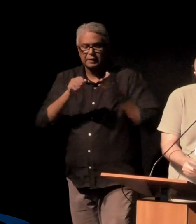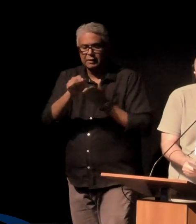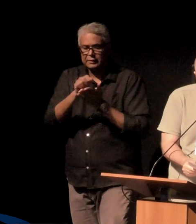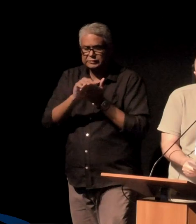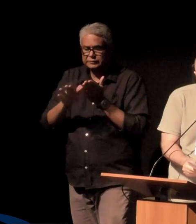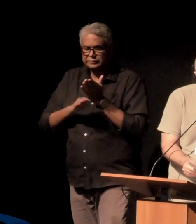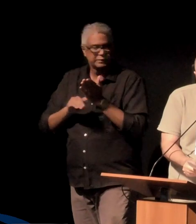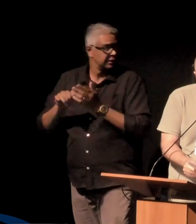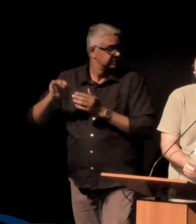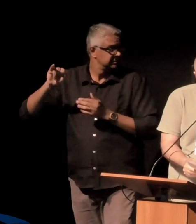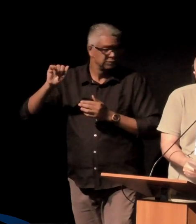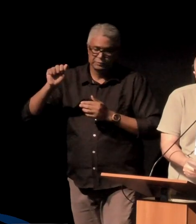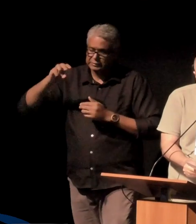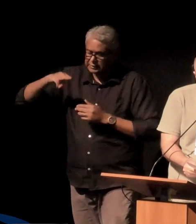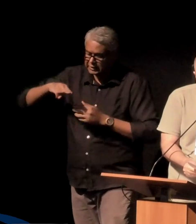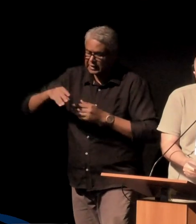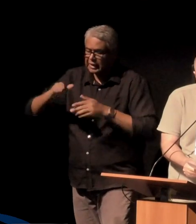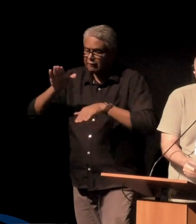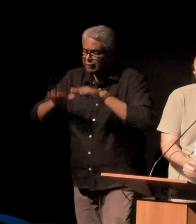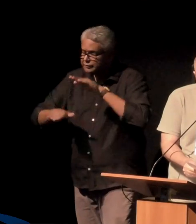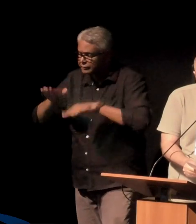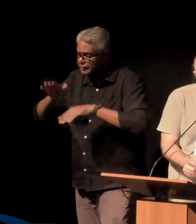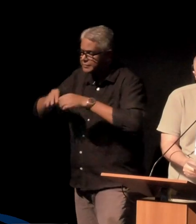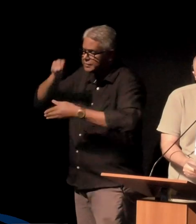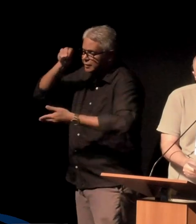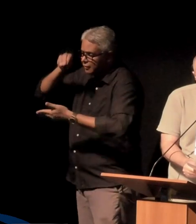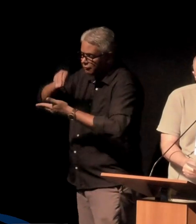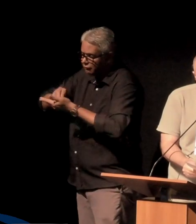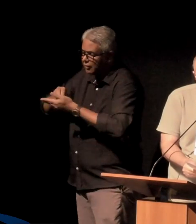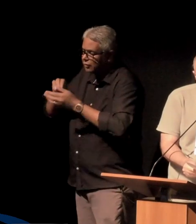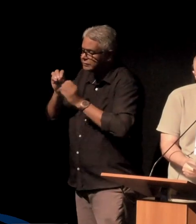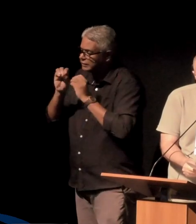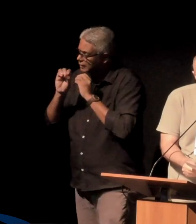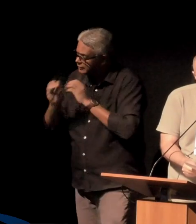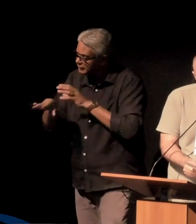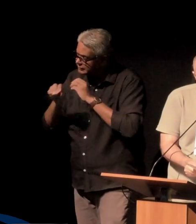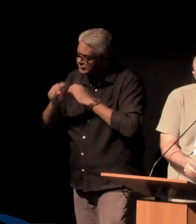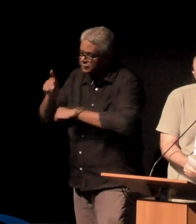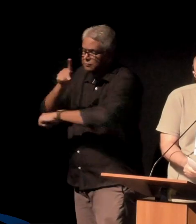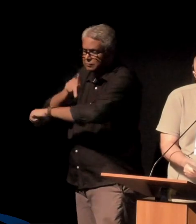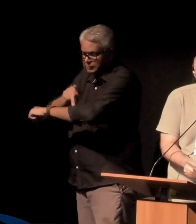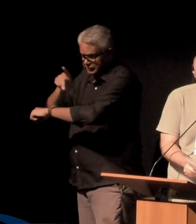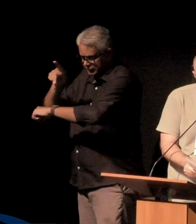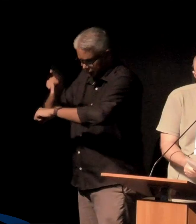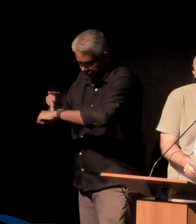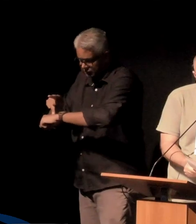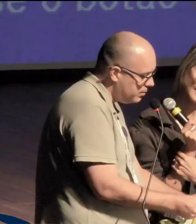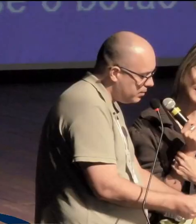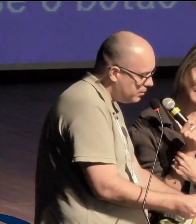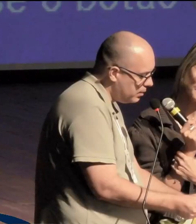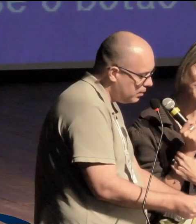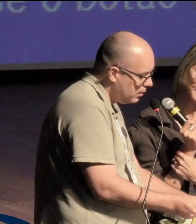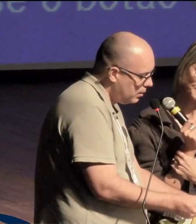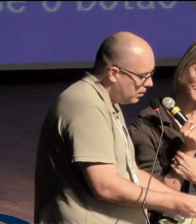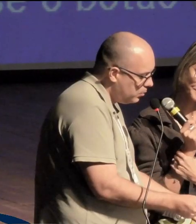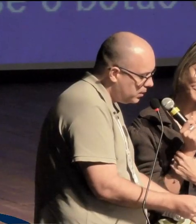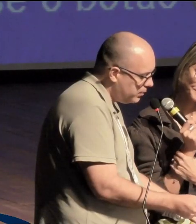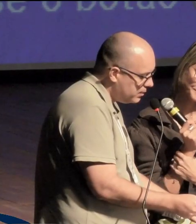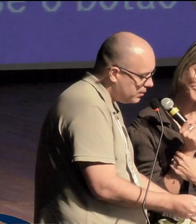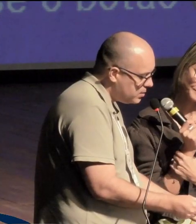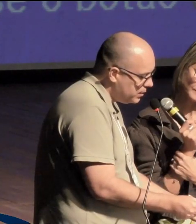desconectadas da orientação metodológicas pedagógicas vigentes em consideração a bncc